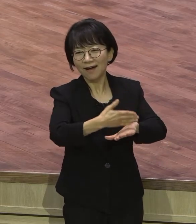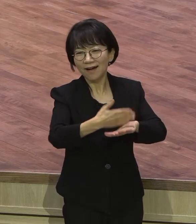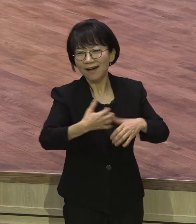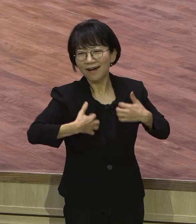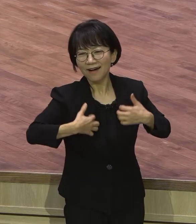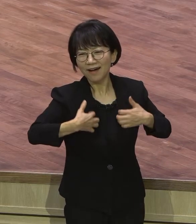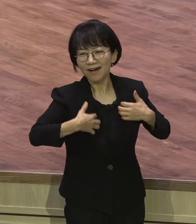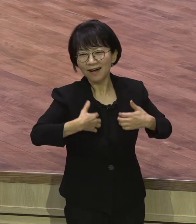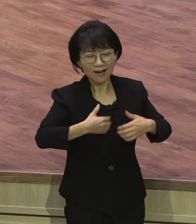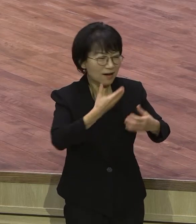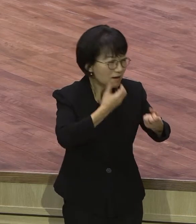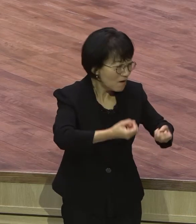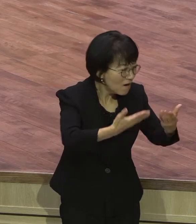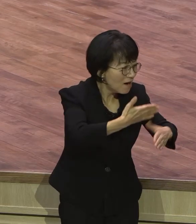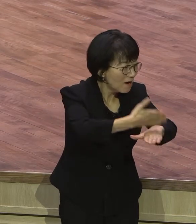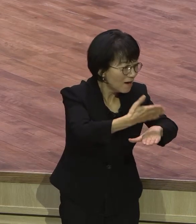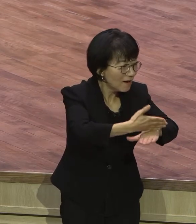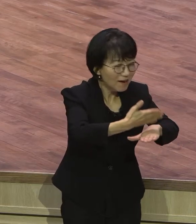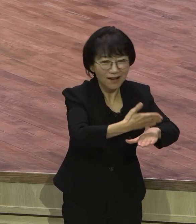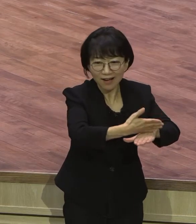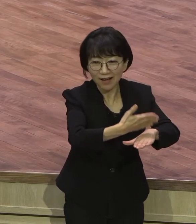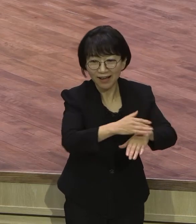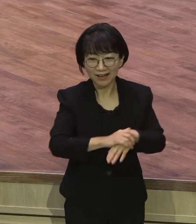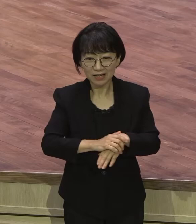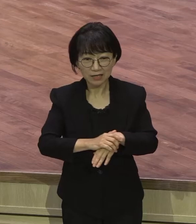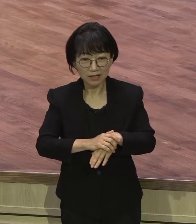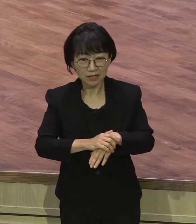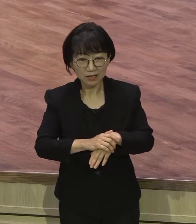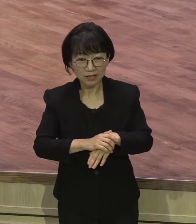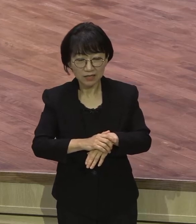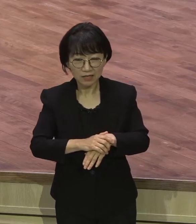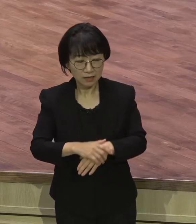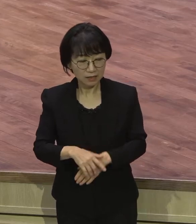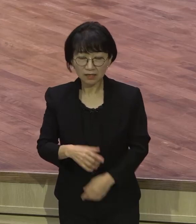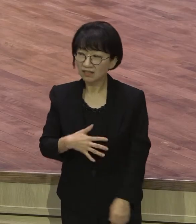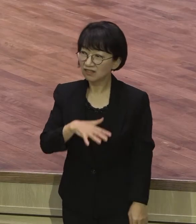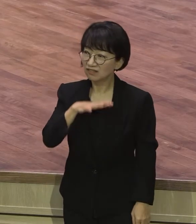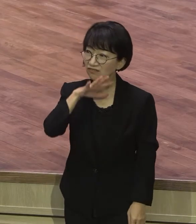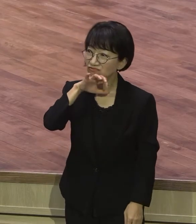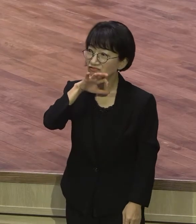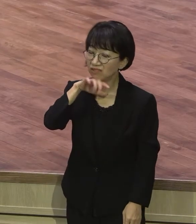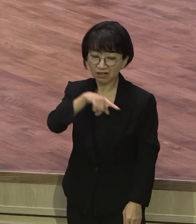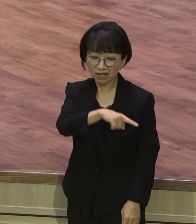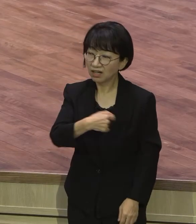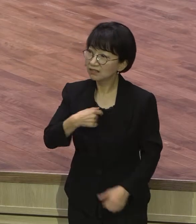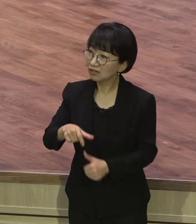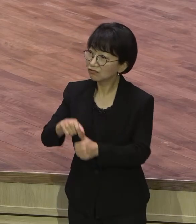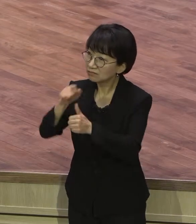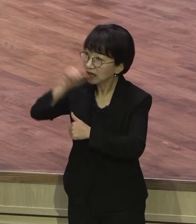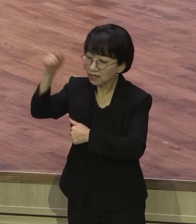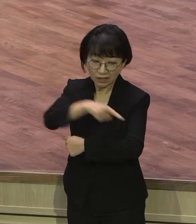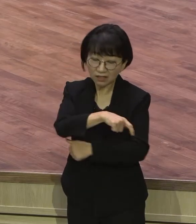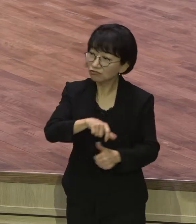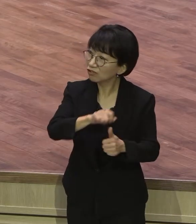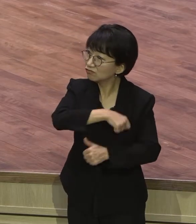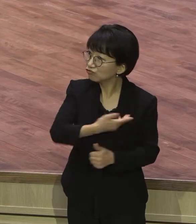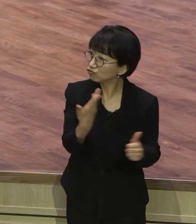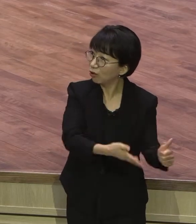오히려 감사해라. 오히려 감사해야지. 불평할 것이 아니라는 거예요. 왜 똑같이